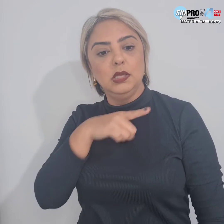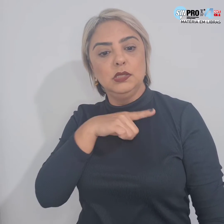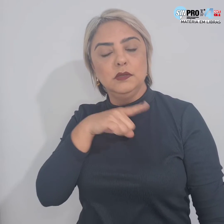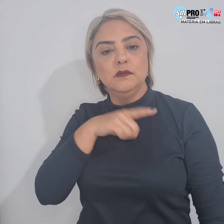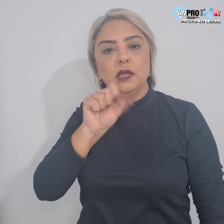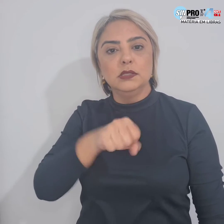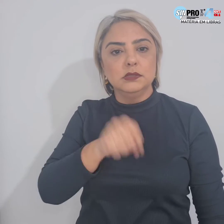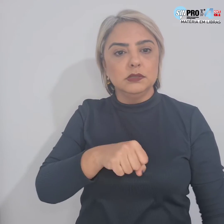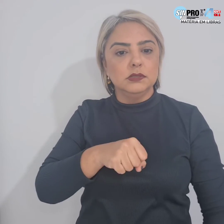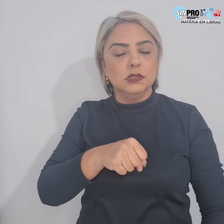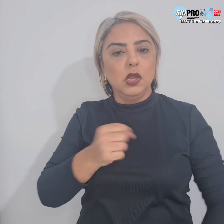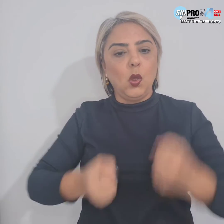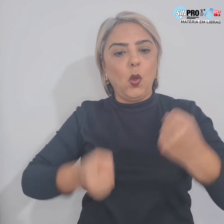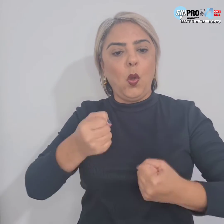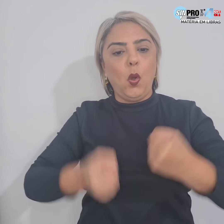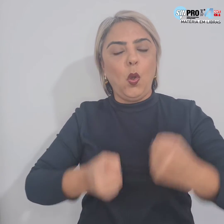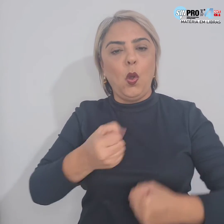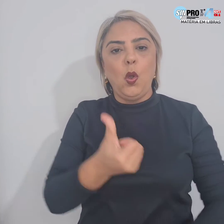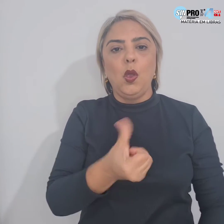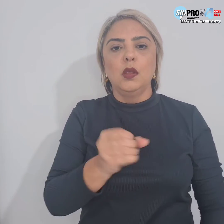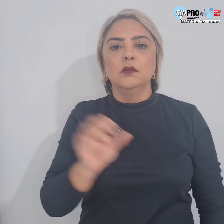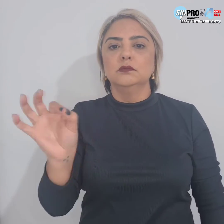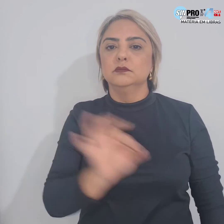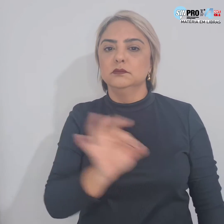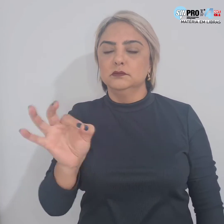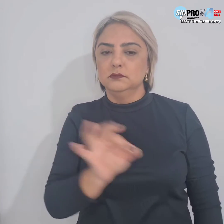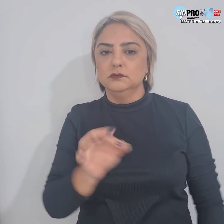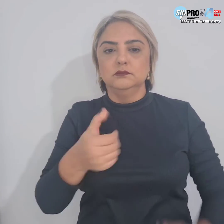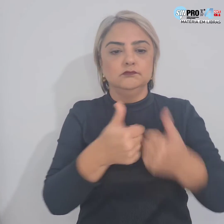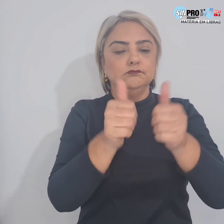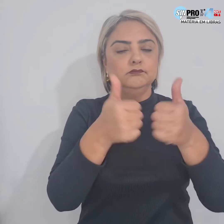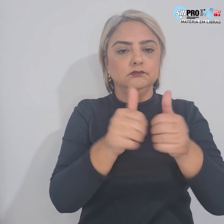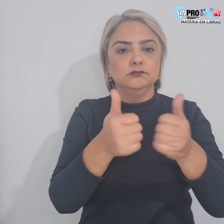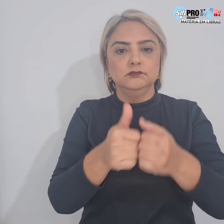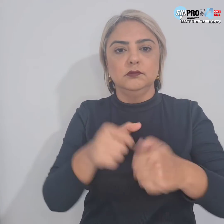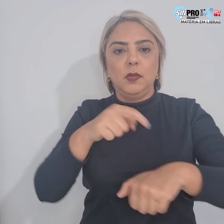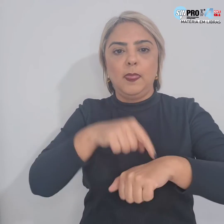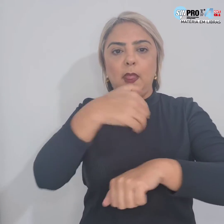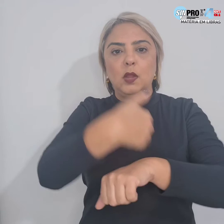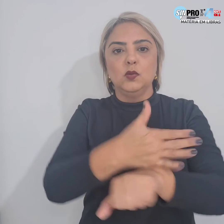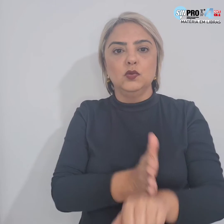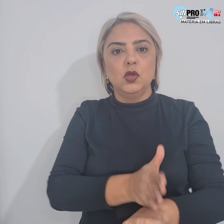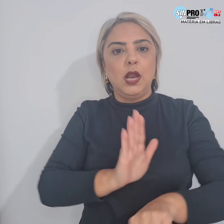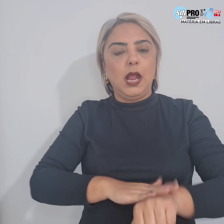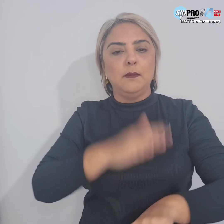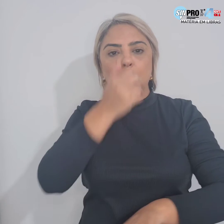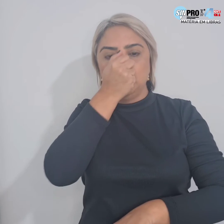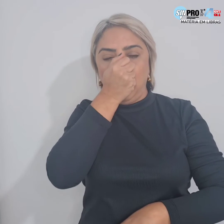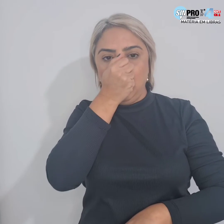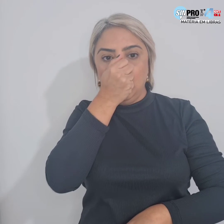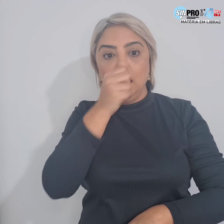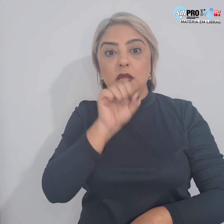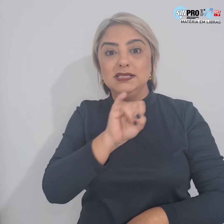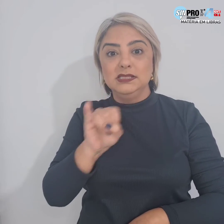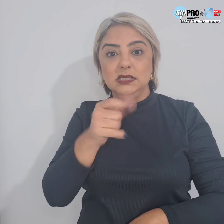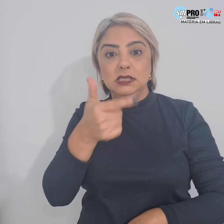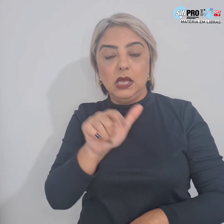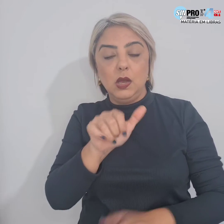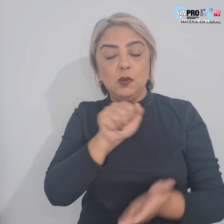circulação de 60% da frota nos horários de pico, sob pena de multa de R$ 50